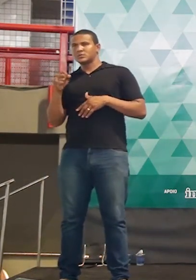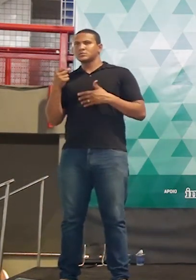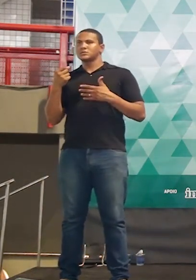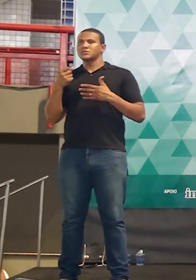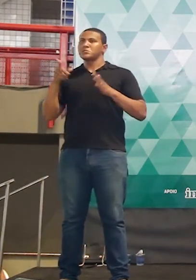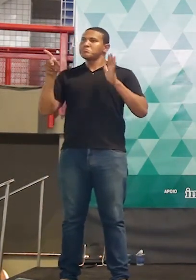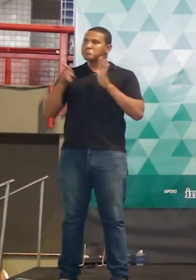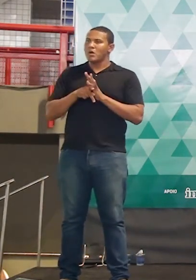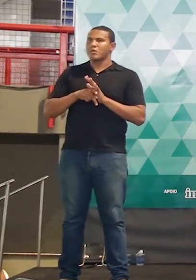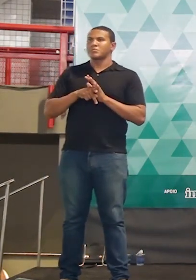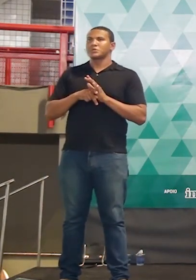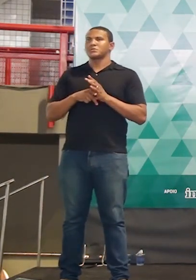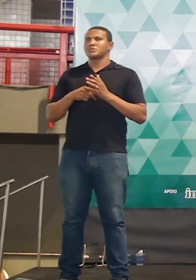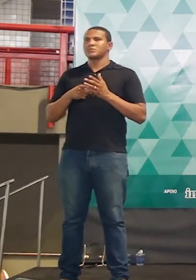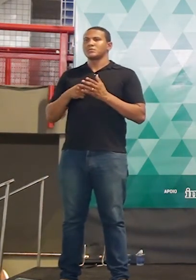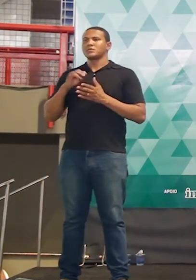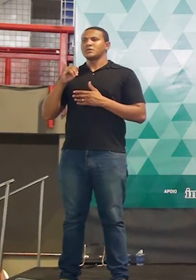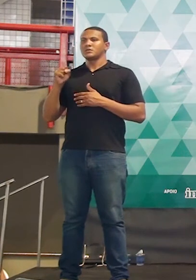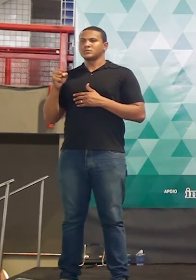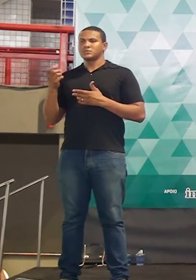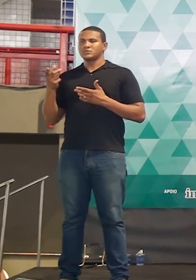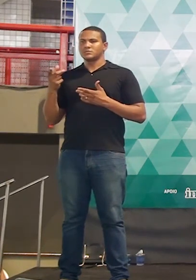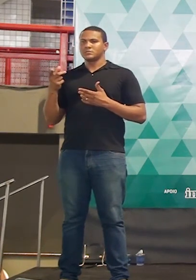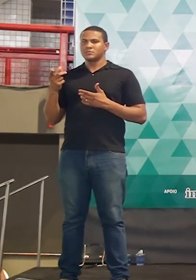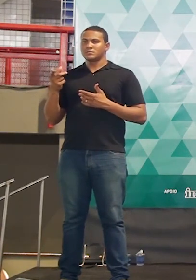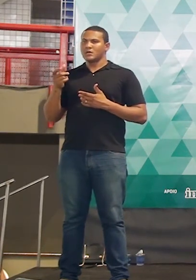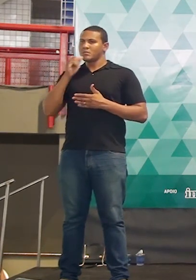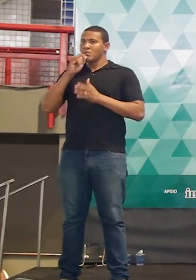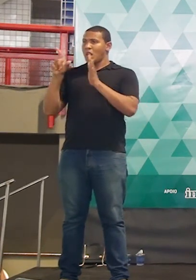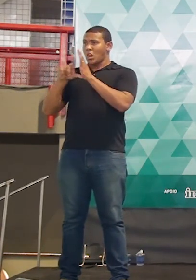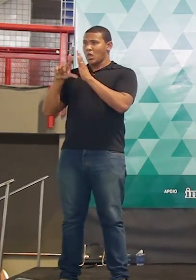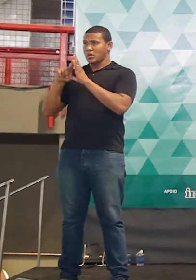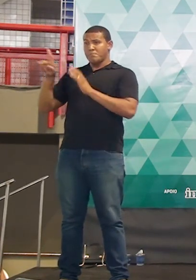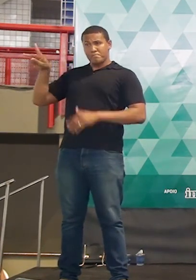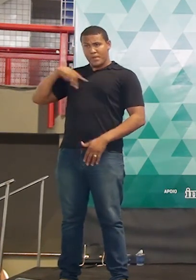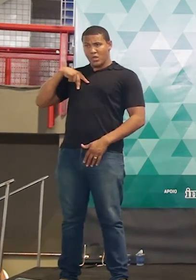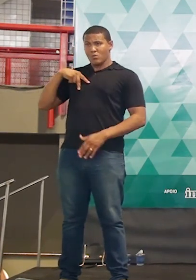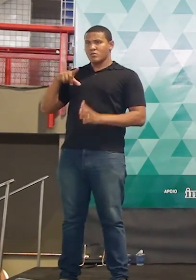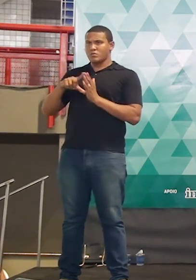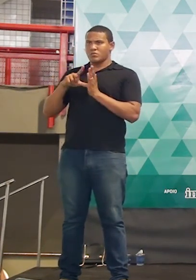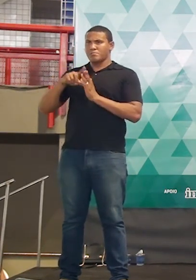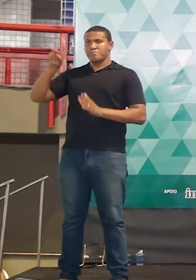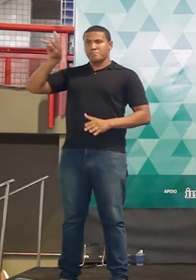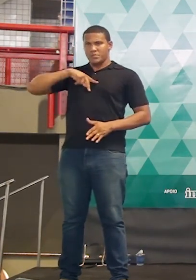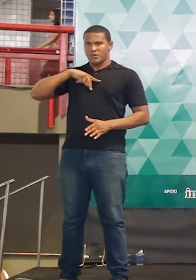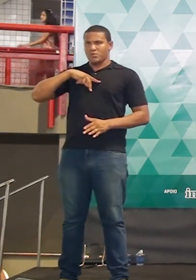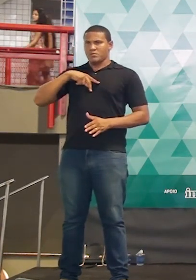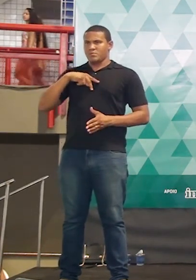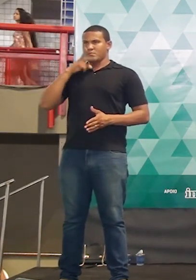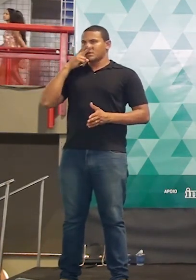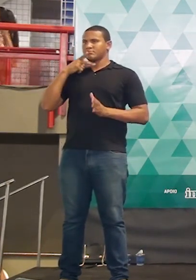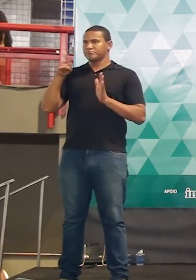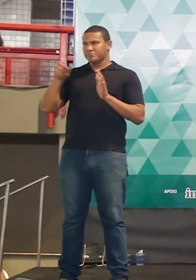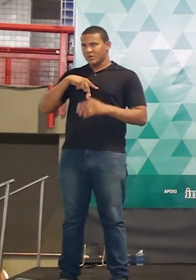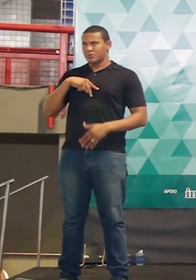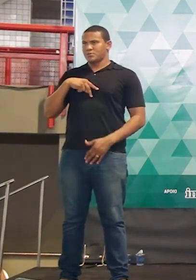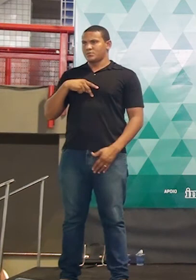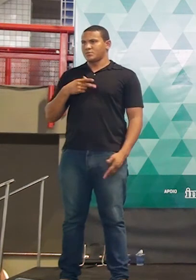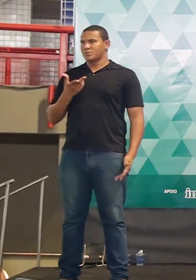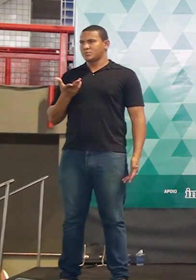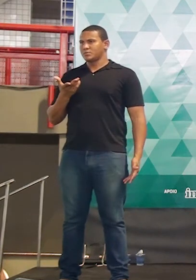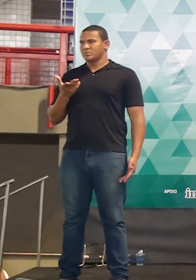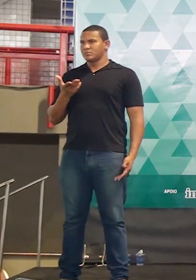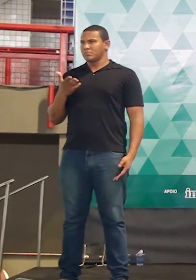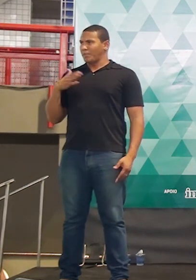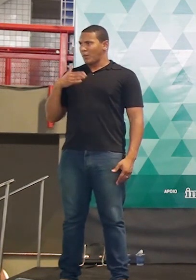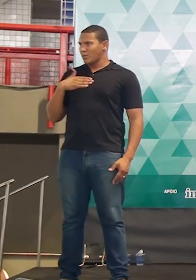Gorete, apóstrofo e S. Eu estou dizendo para quem passar na frente da minha loja que aquela loja é da minha posse, é minha. Aí